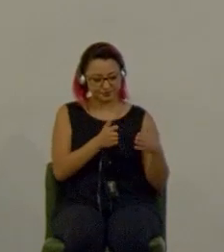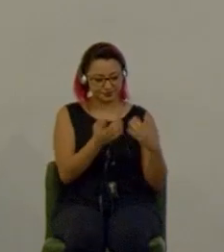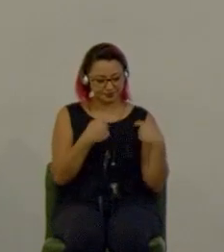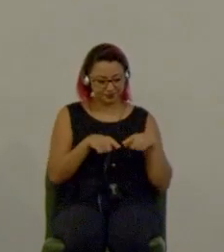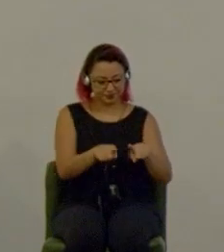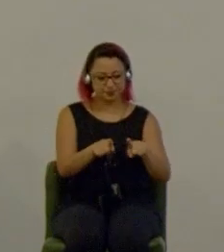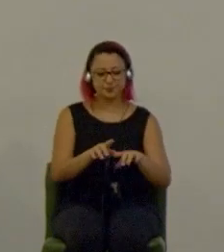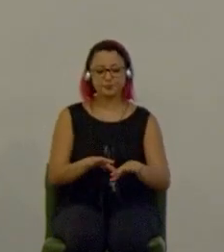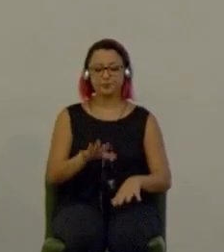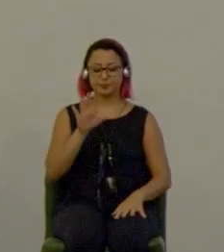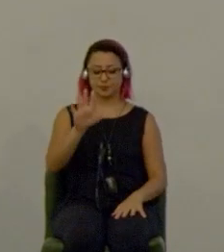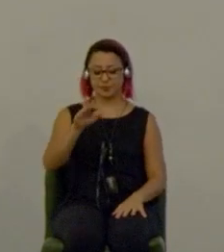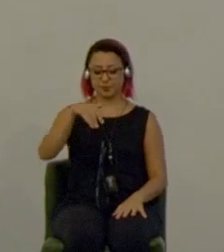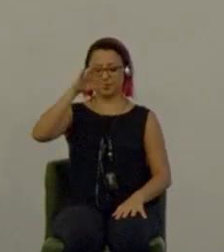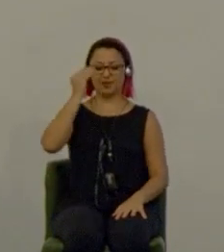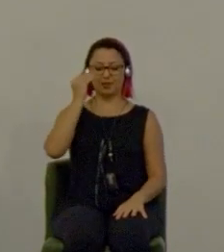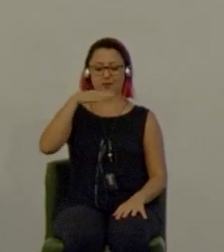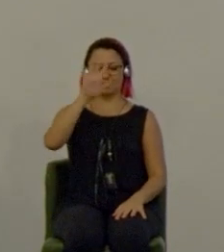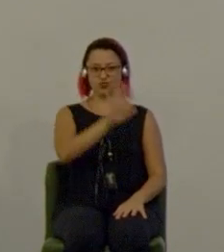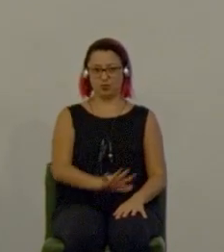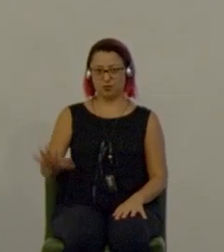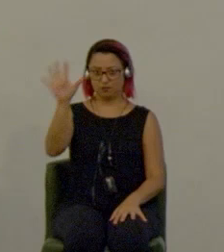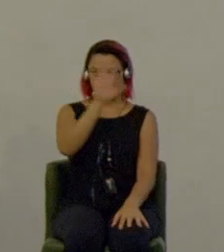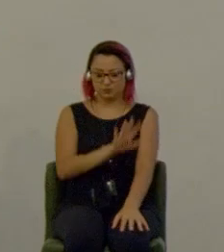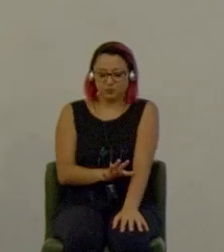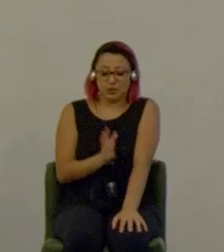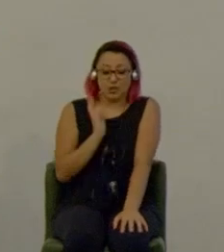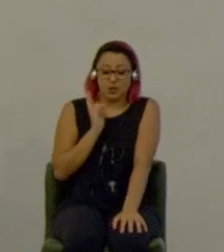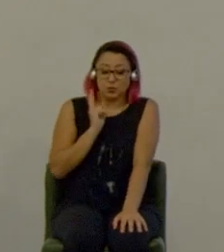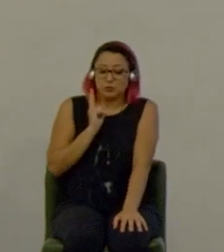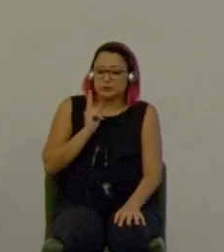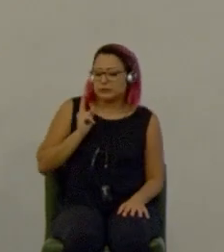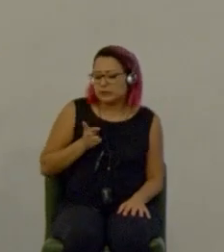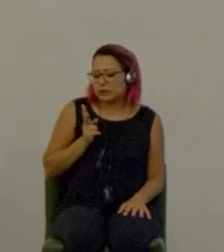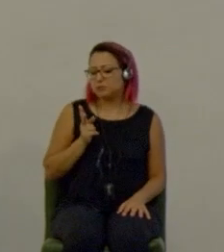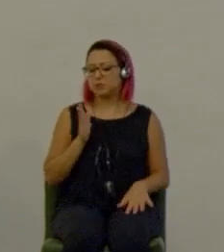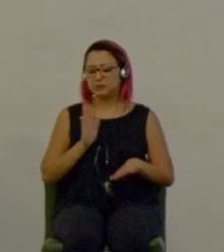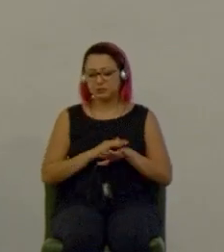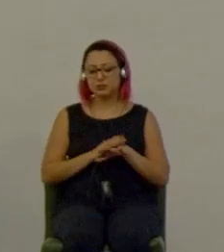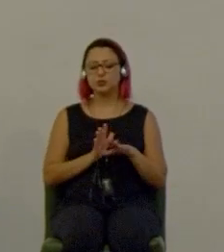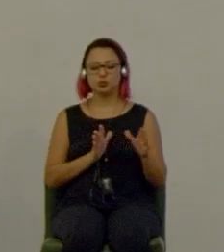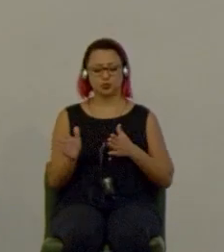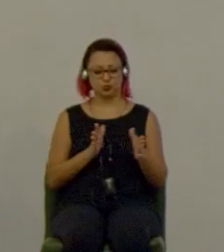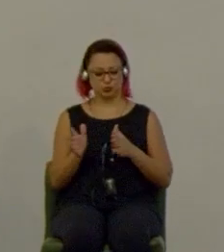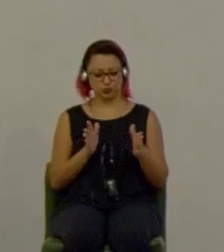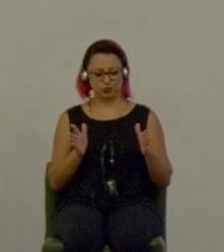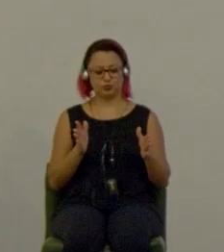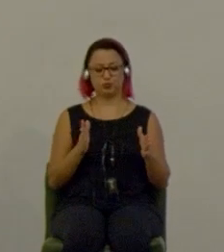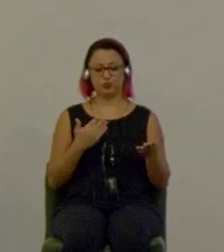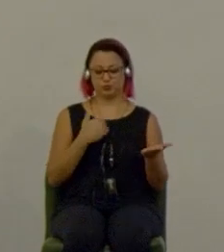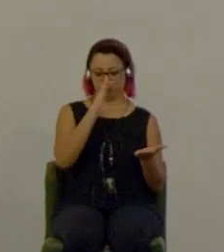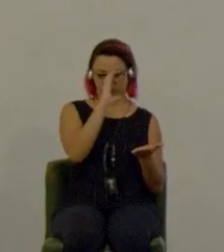en est collectivement, j'ai l'impression. Moi, j'ai toujours fait les deux. J'ai fait ma thèse au moment où je crée ma compagnie de théâtre,